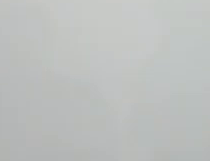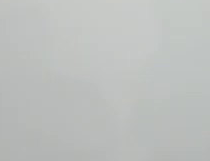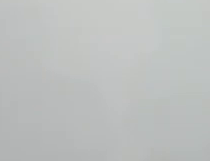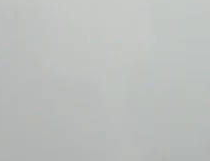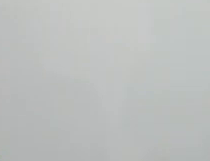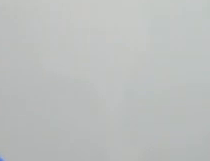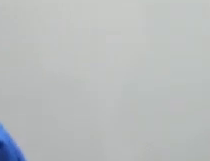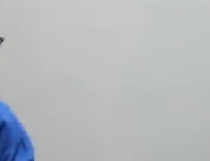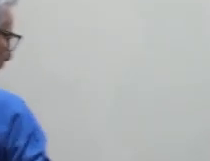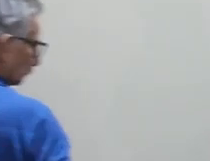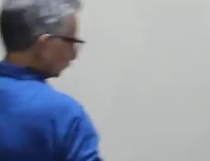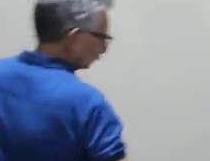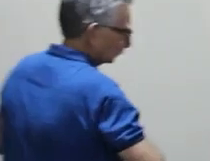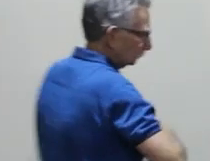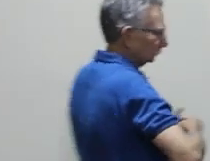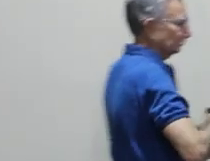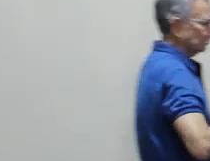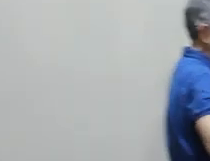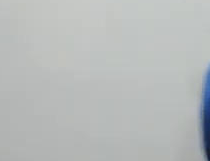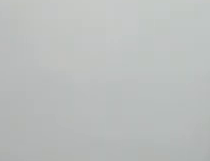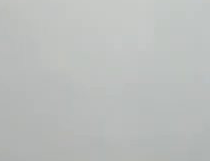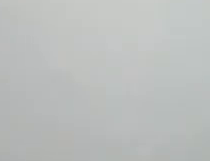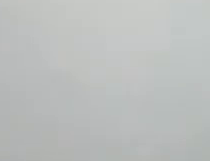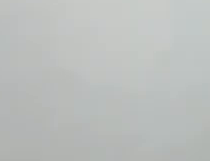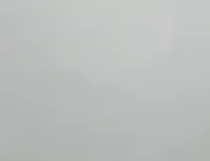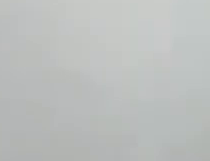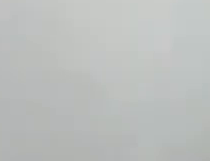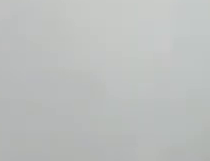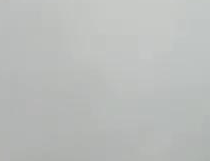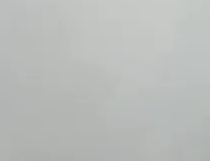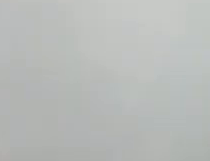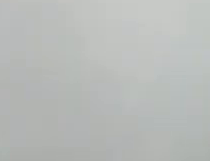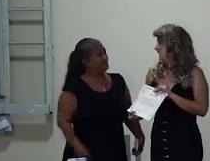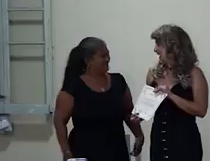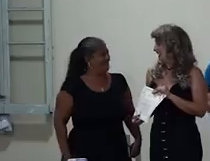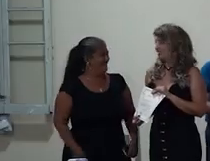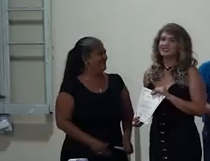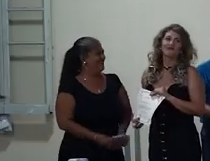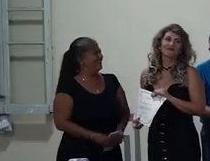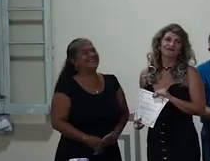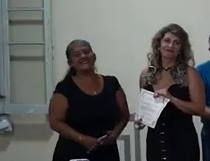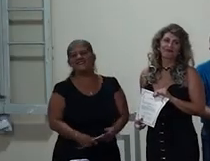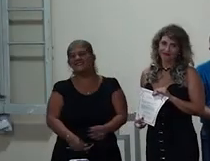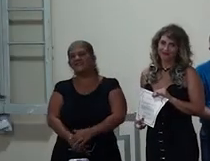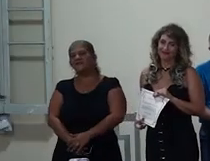valores basilares da nossa existência. Muito obrigada, senhora.